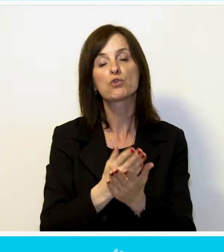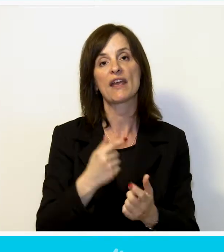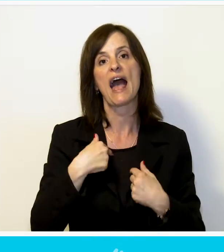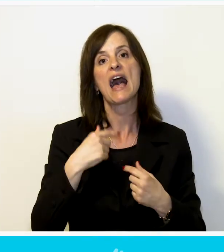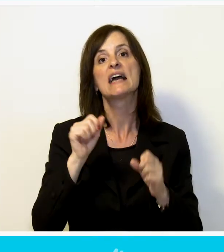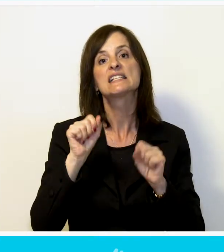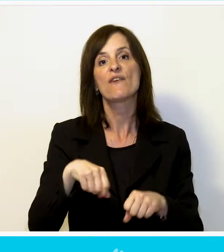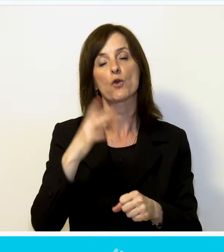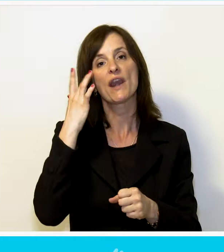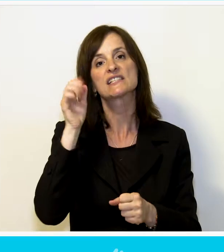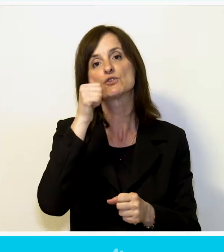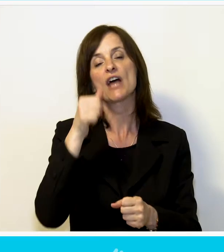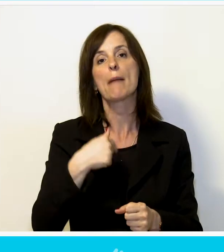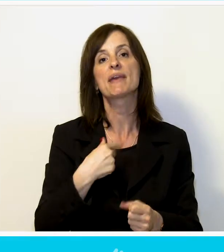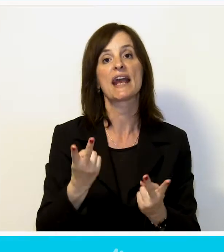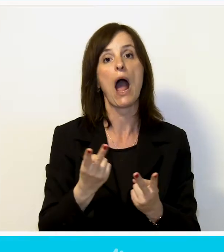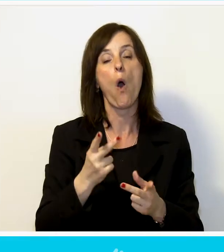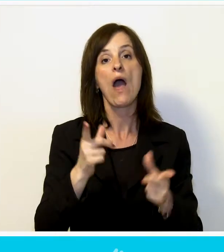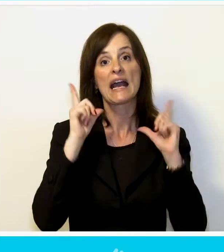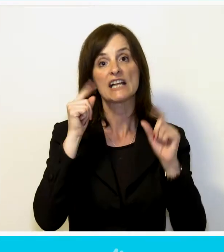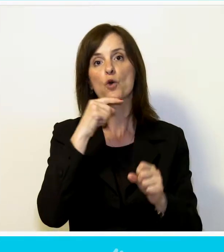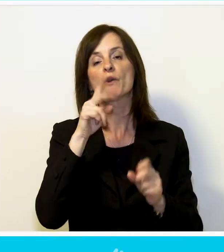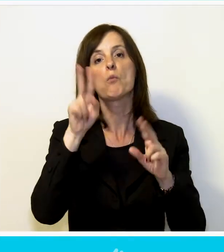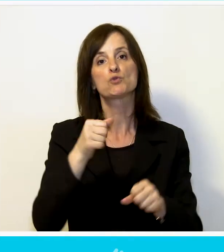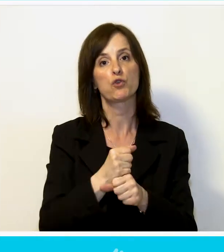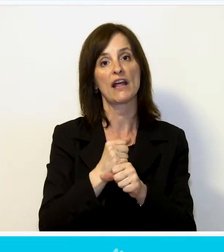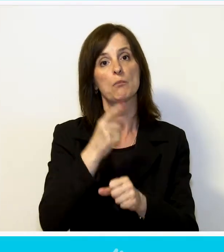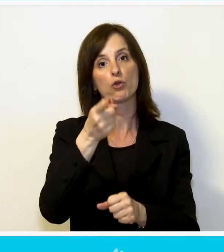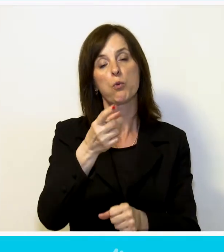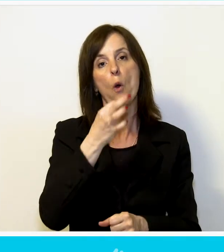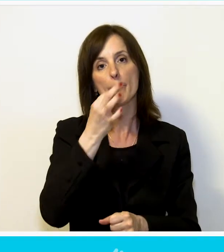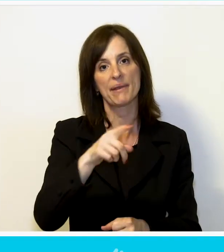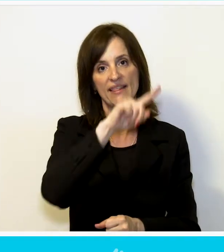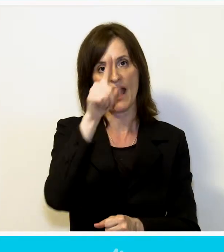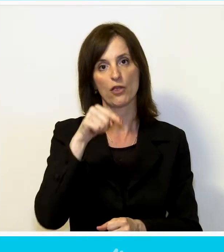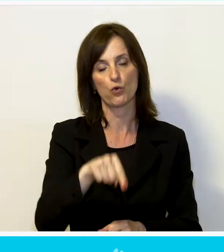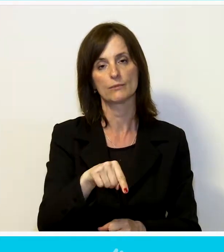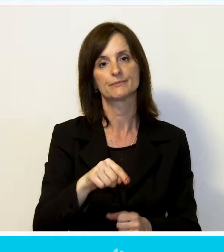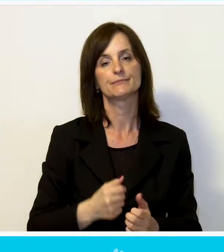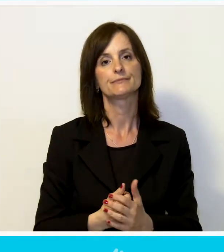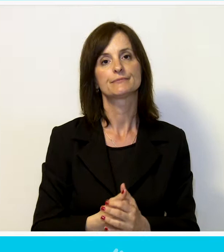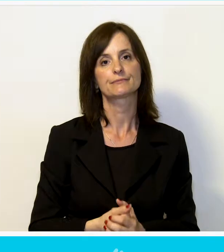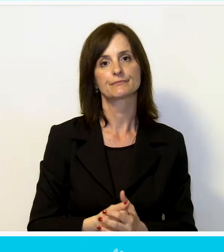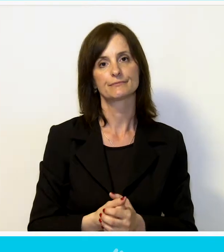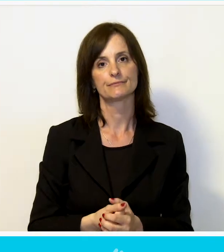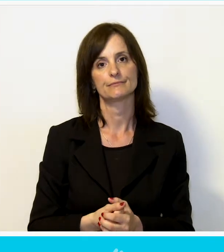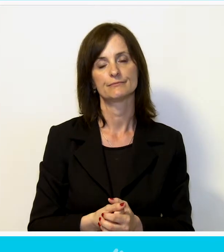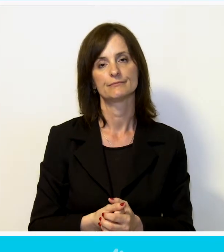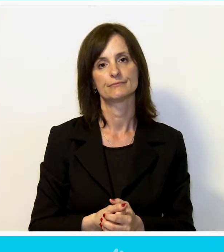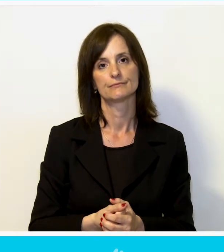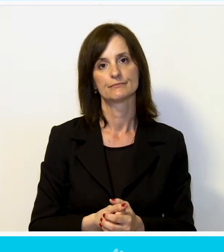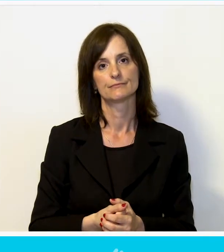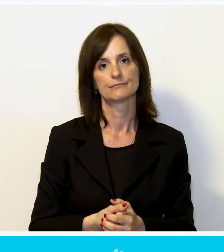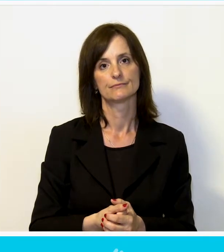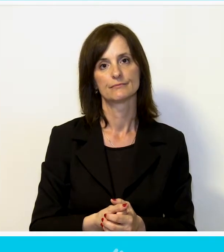znam šta više mi kao gradska uprava možemo da uradimo po tom pitanju. Ako se to ne desi, neko mora snositi konsekvence, zaista.